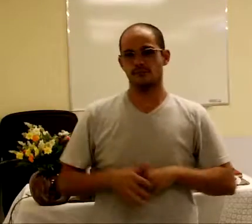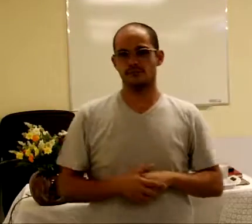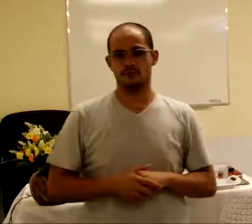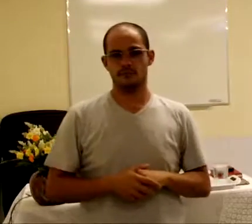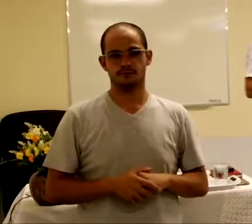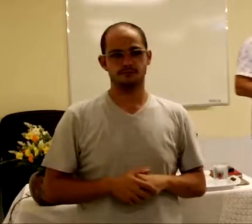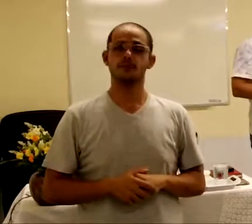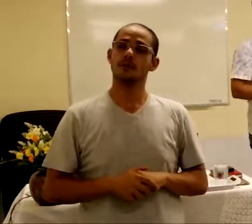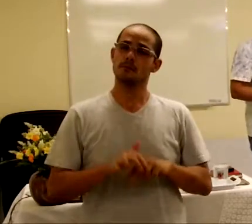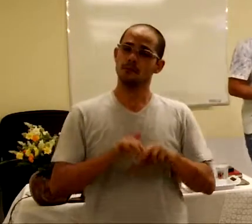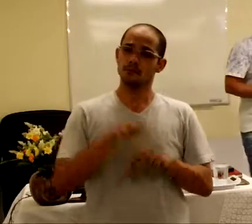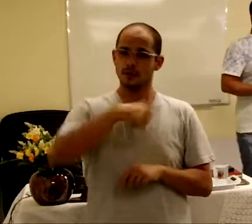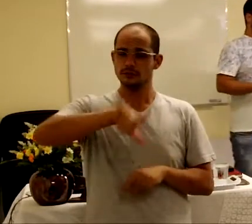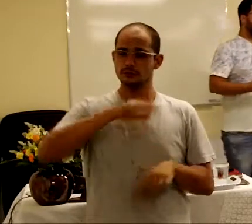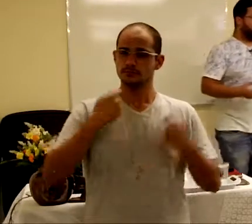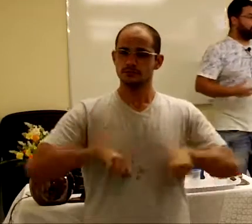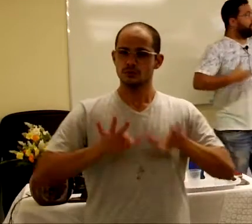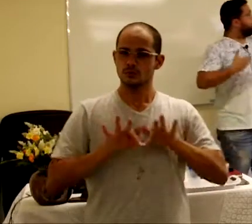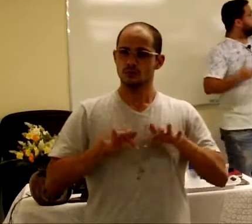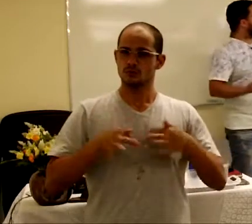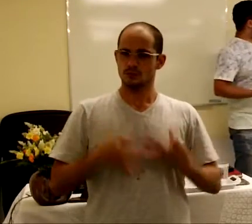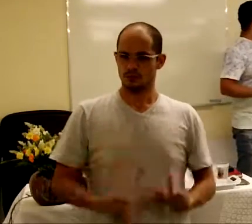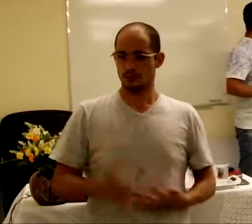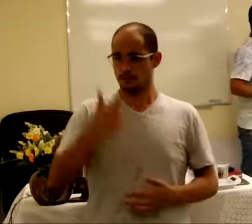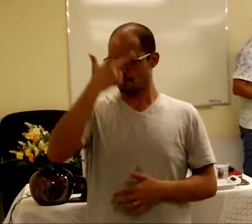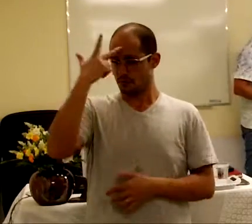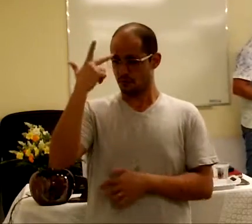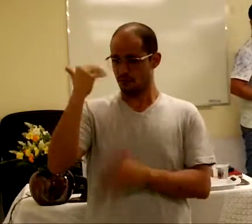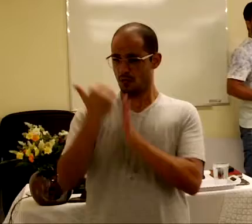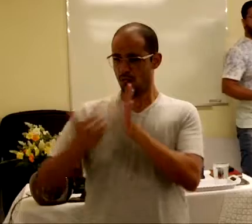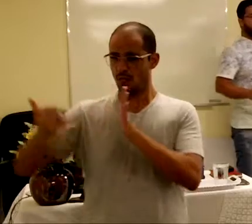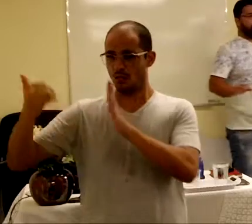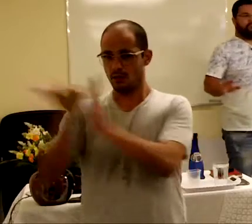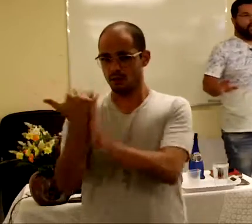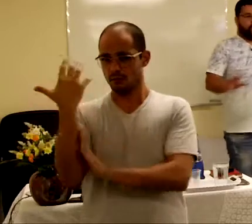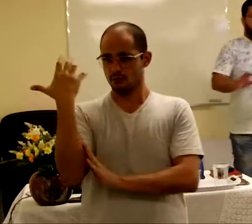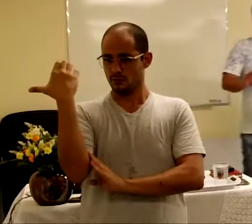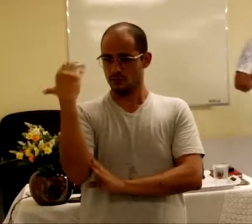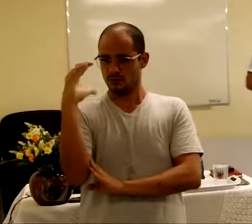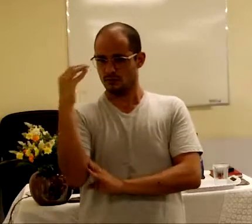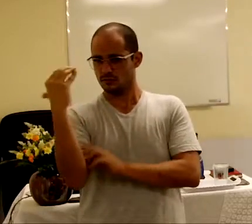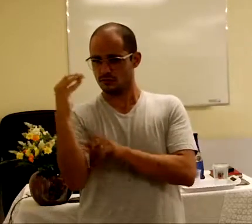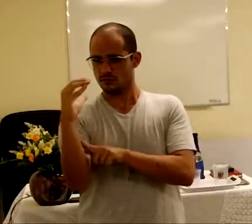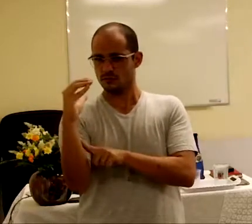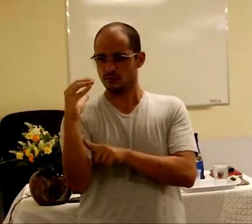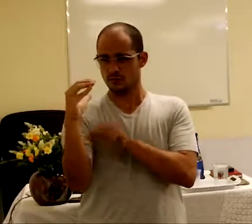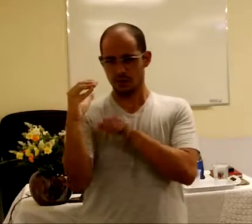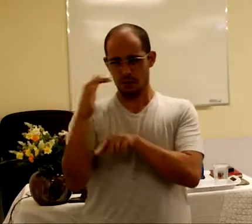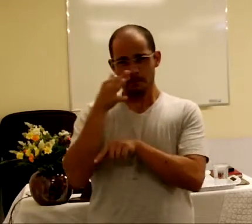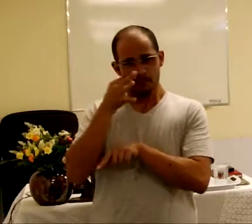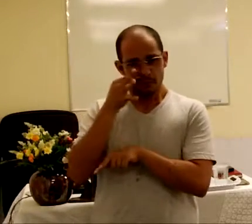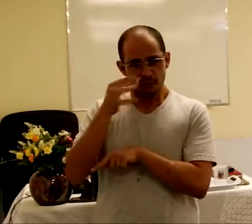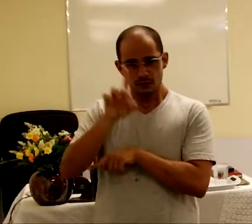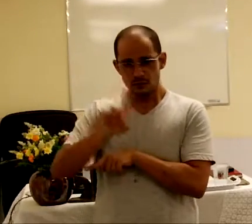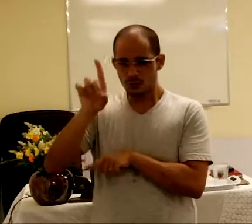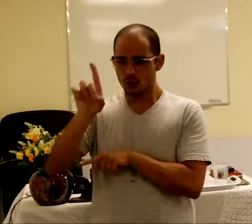Isso demanda humildade. Os exagerados da ciência vão dizer, não, a ciência não prova, não há como